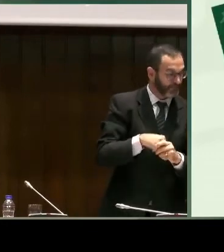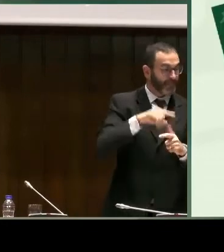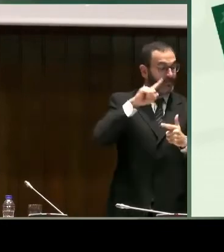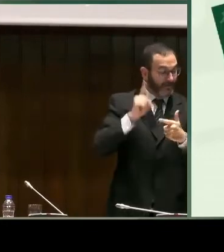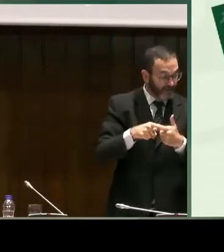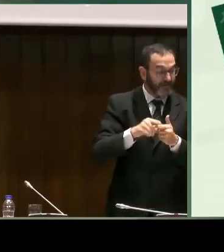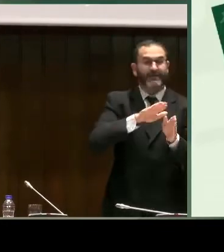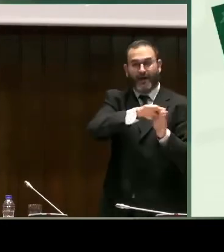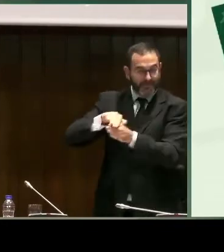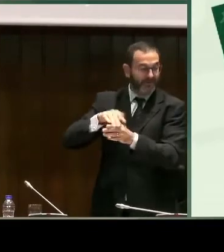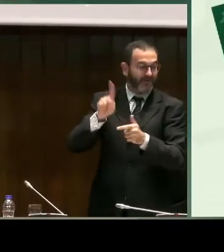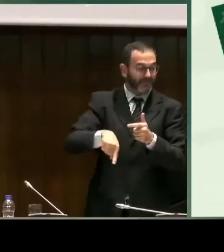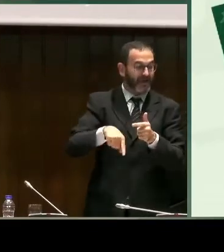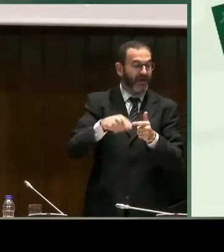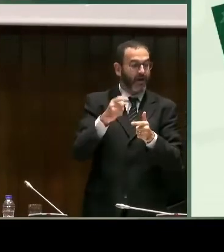autonómica.